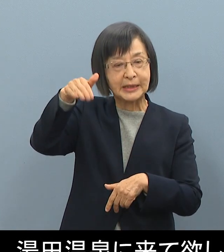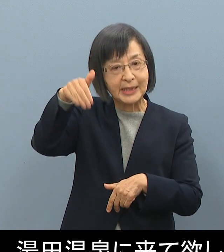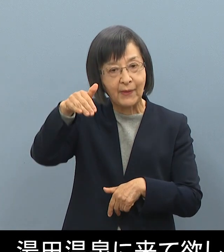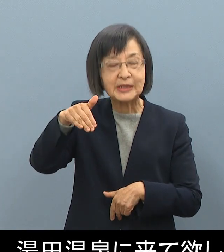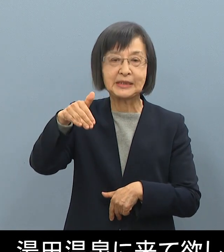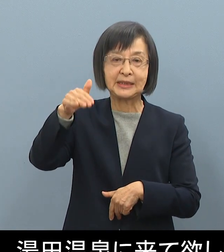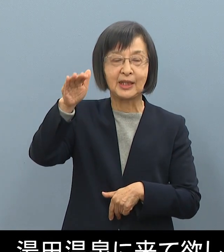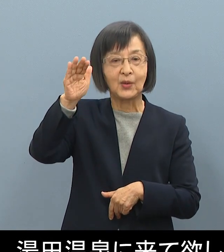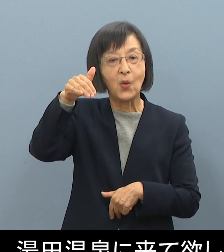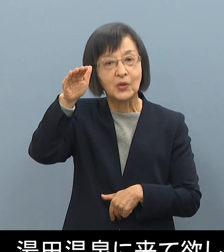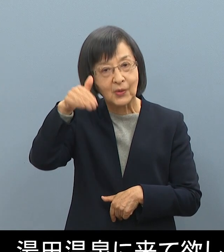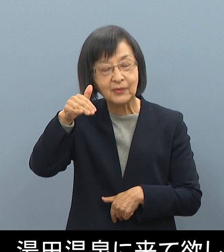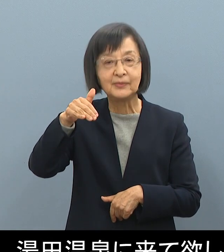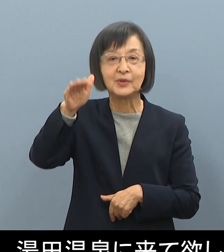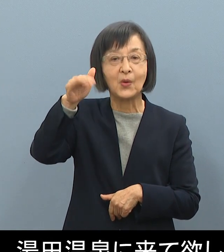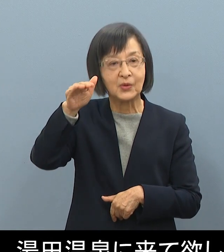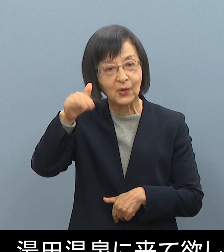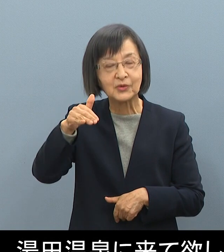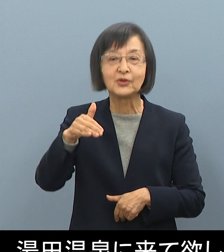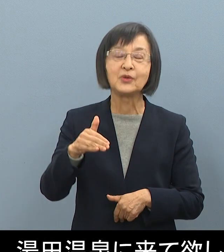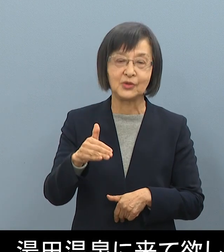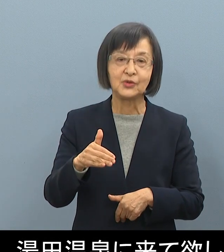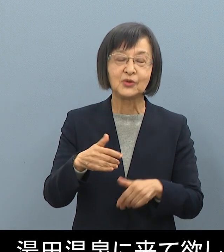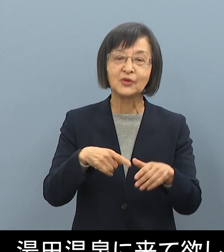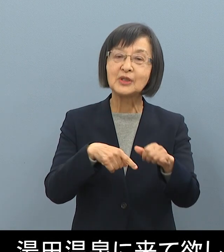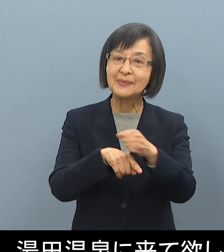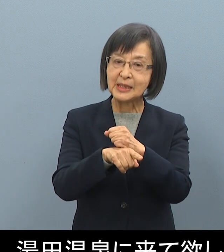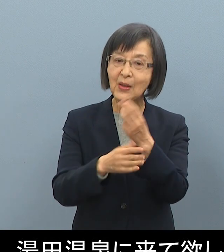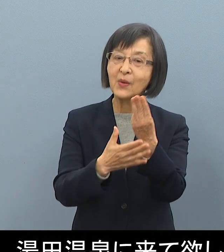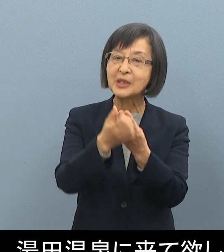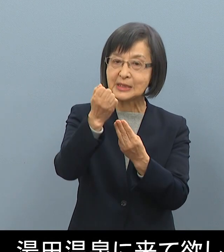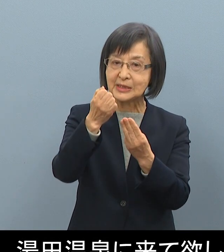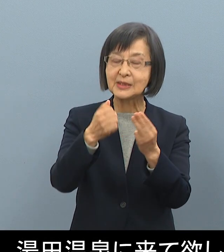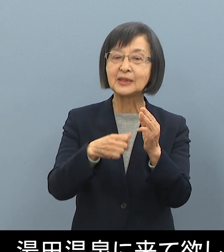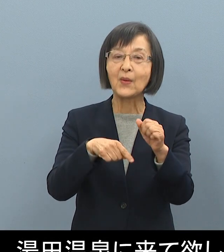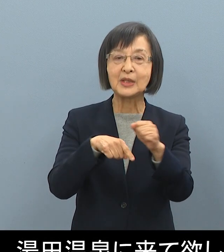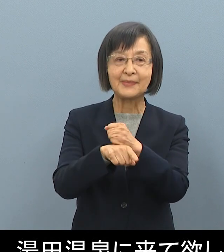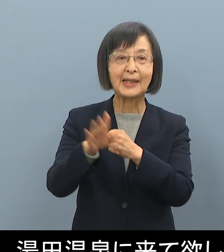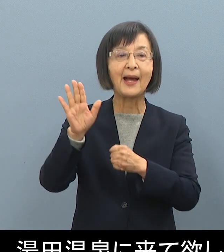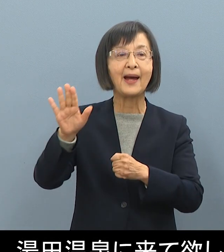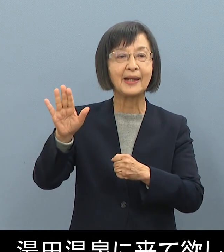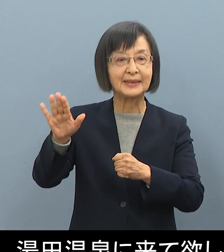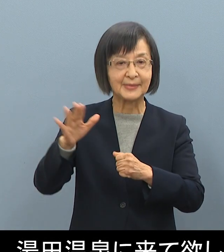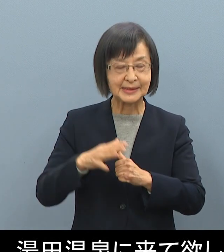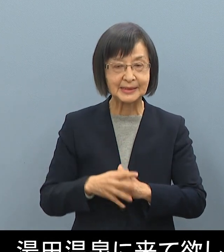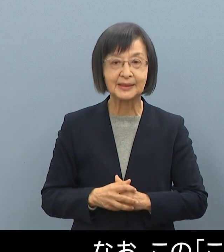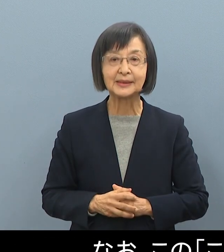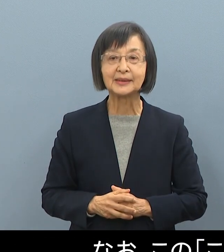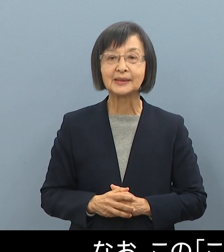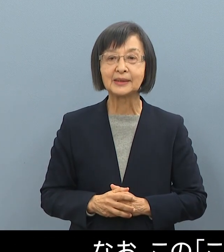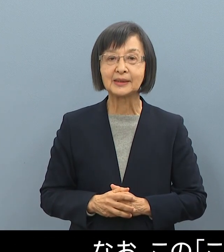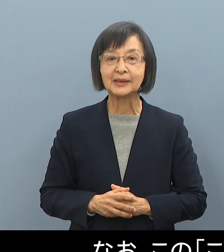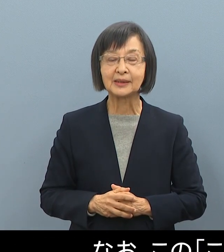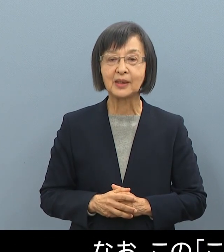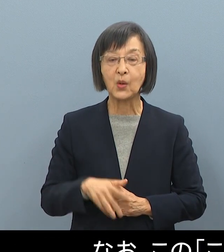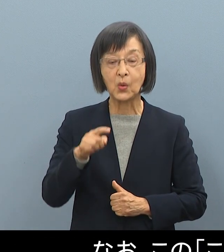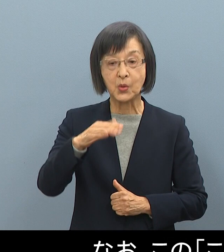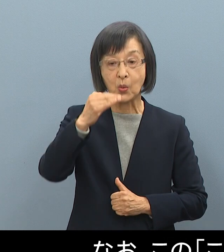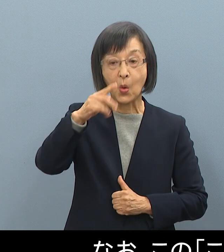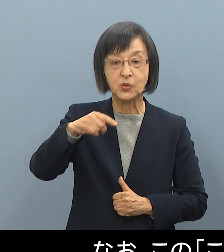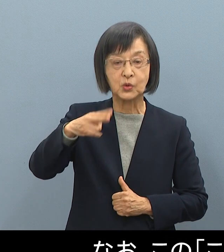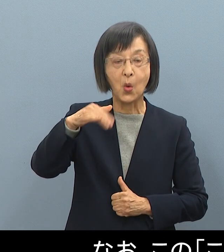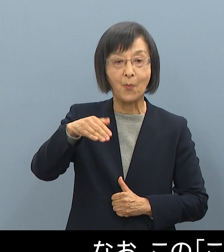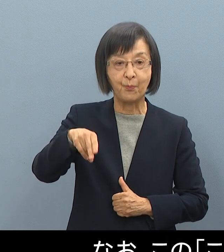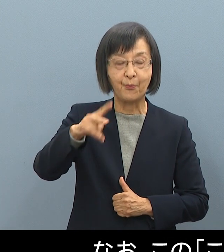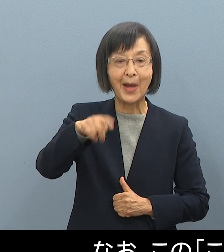ませ、コンコン、そういった意味を表現をいたしているところでございます。なお、このコンコンパ